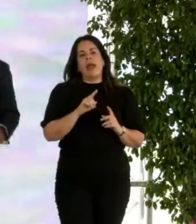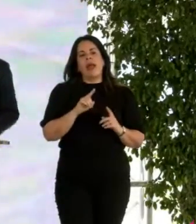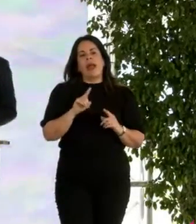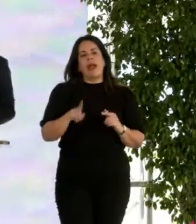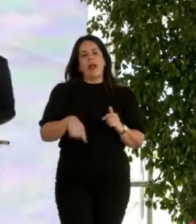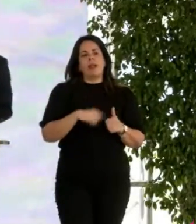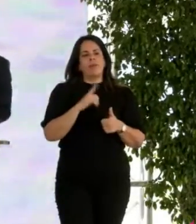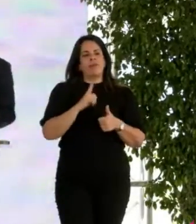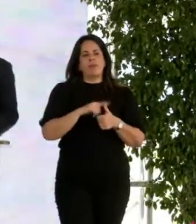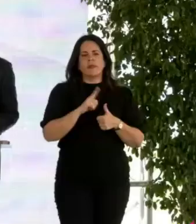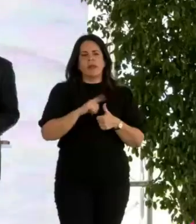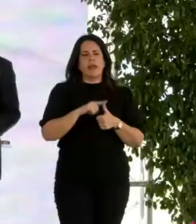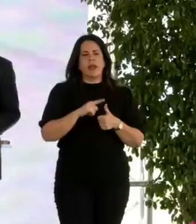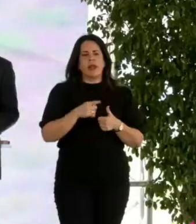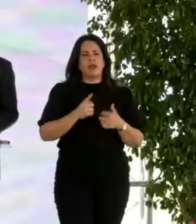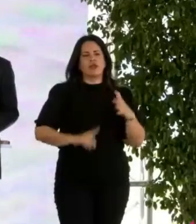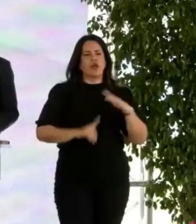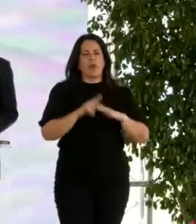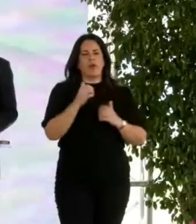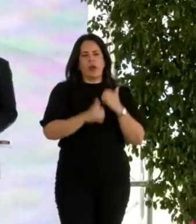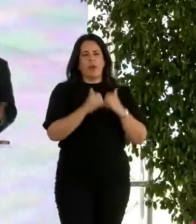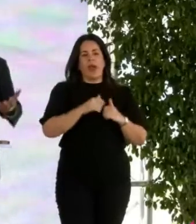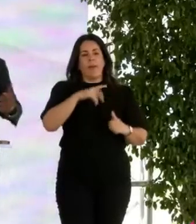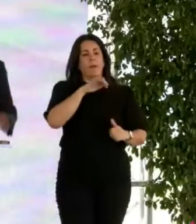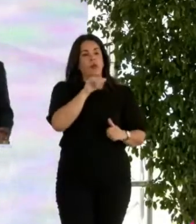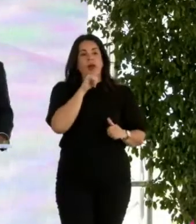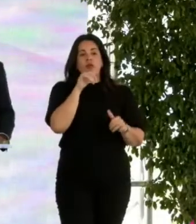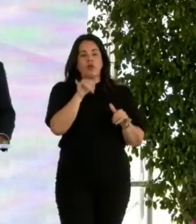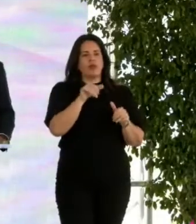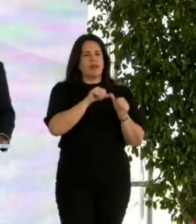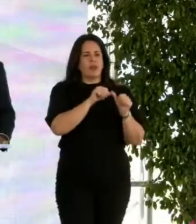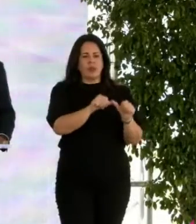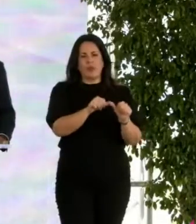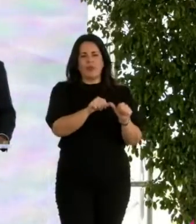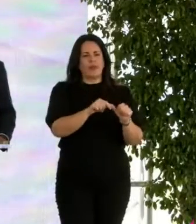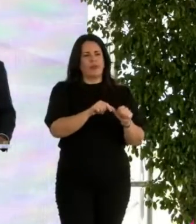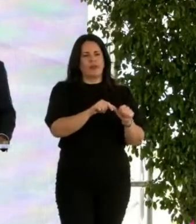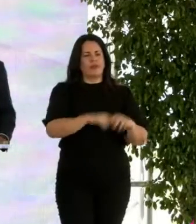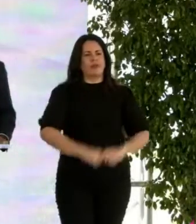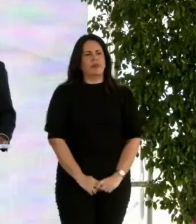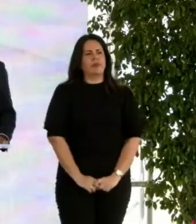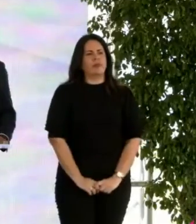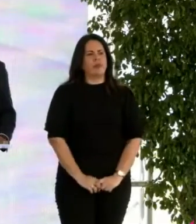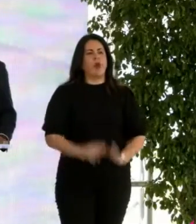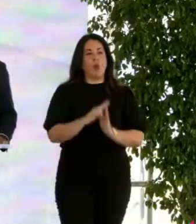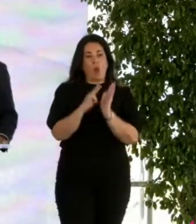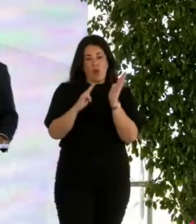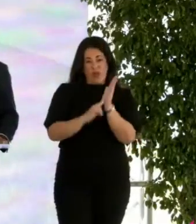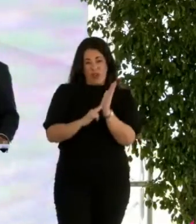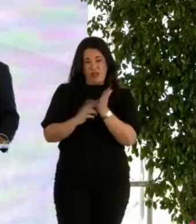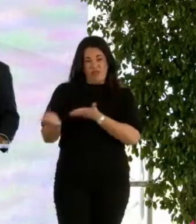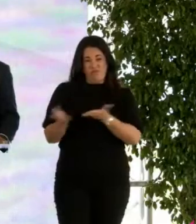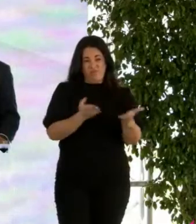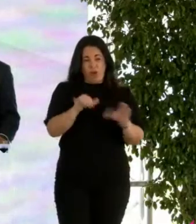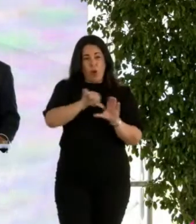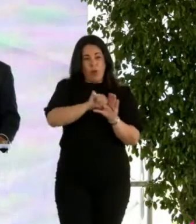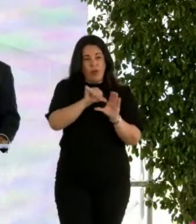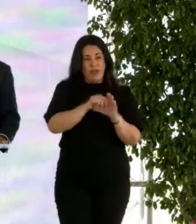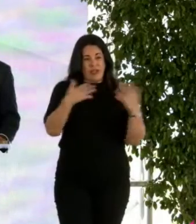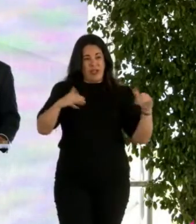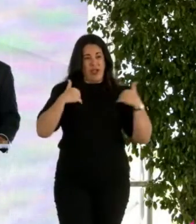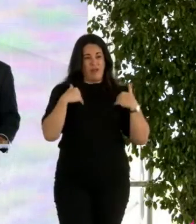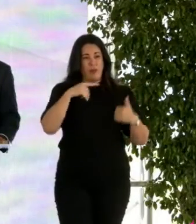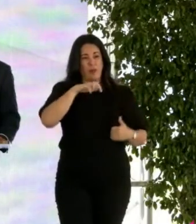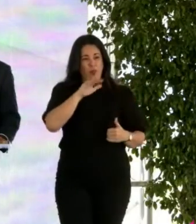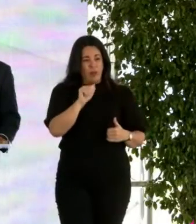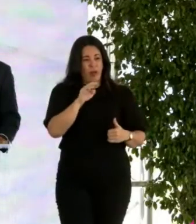Ah, como Puma no se quedó con el mismo, vamos a decir, el contrato de suplido de combustible que tenía